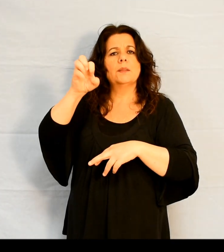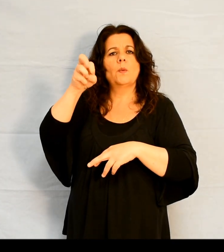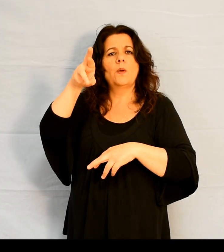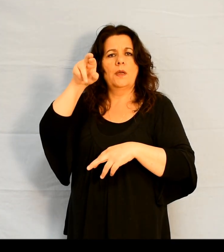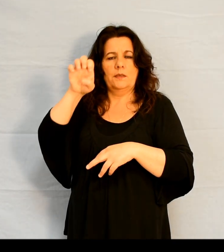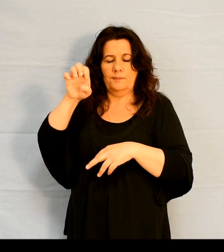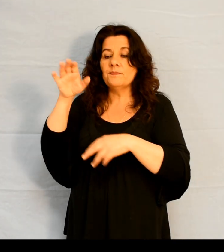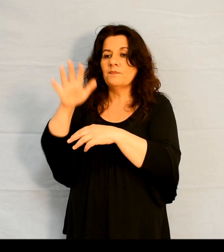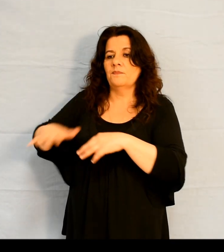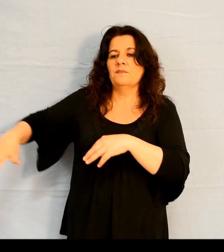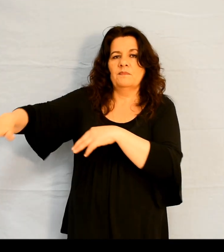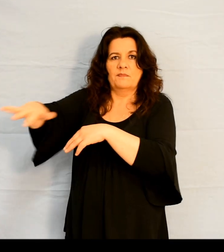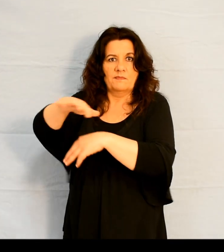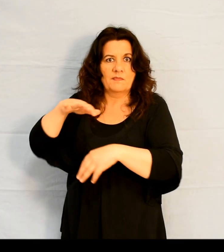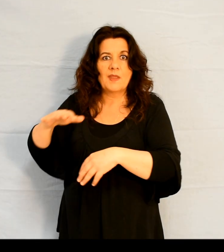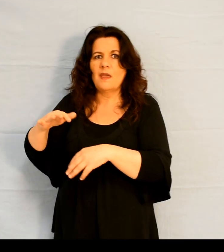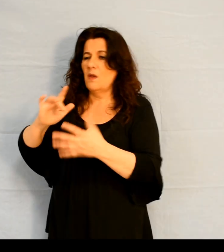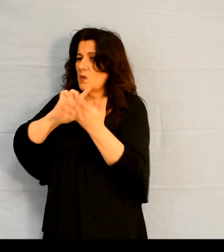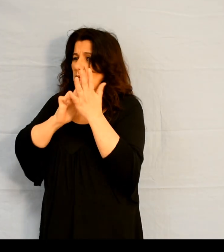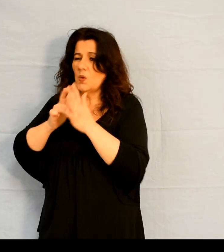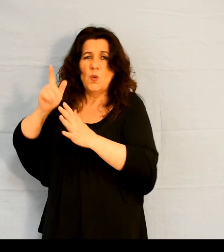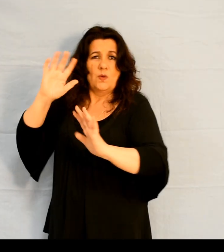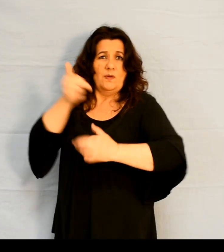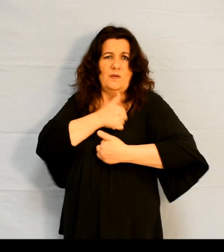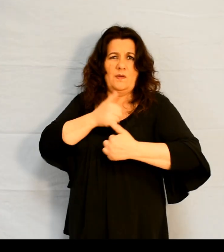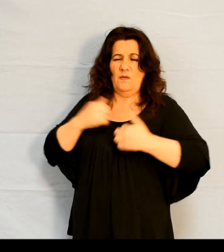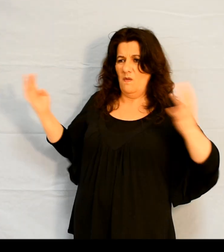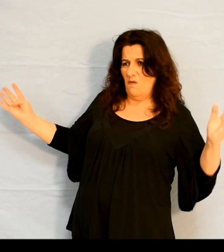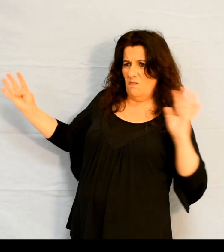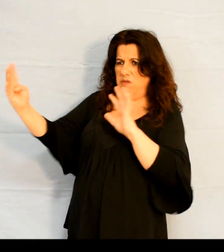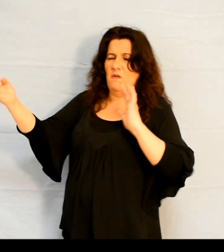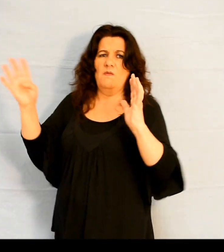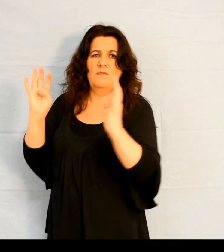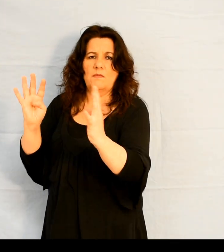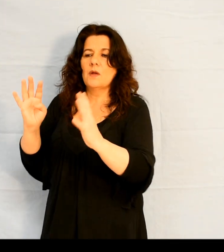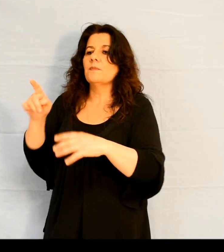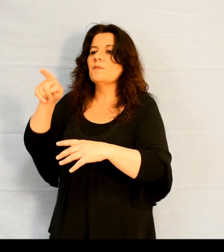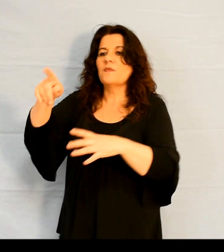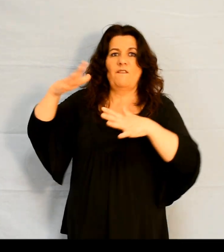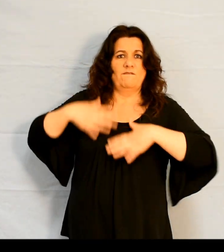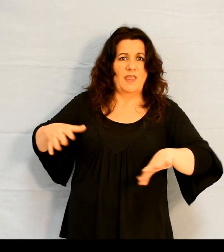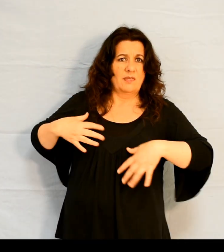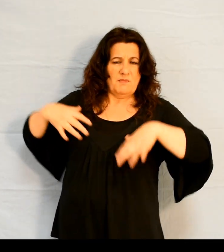Ils lui enlevèrent ses vêtements et le couvrirent d'un manteau rouge.